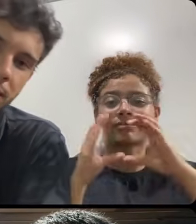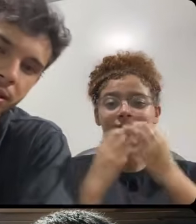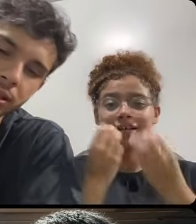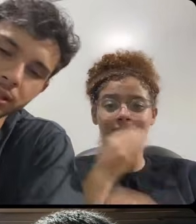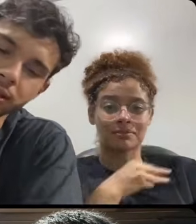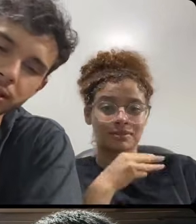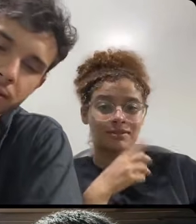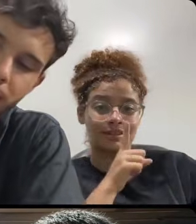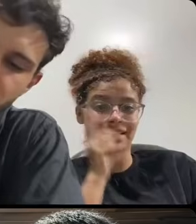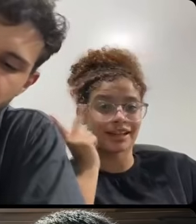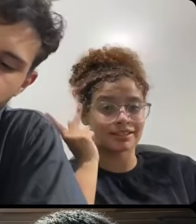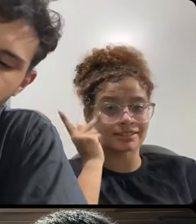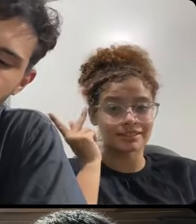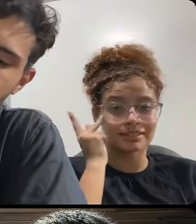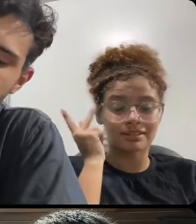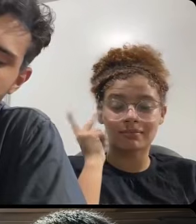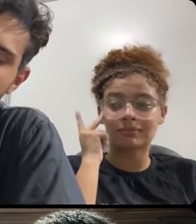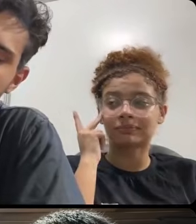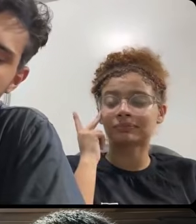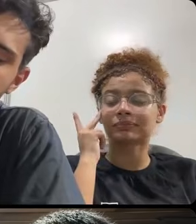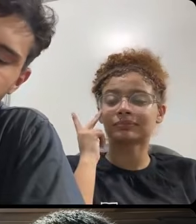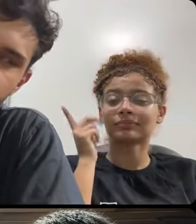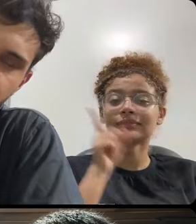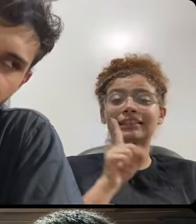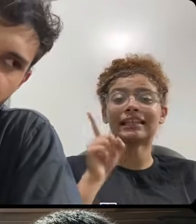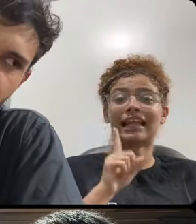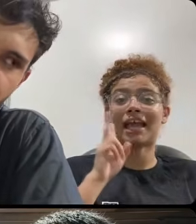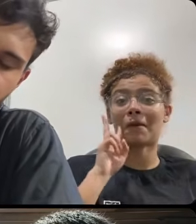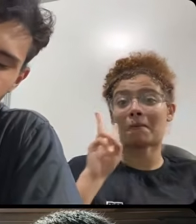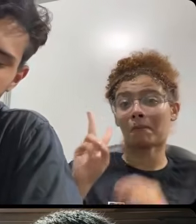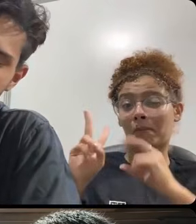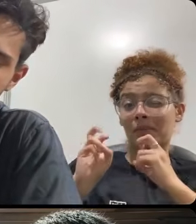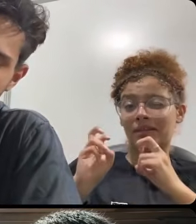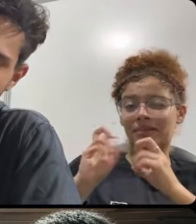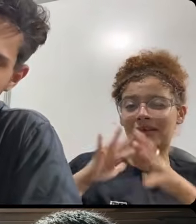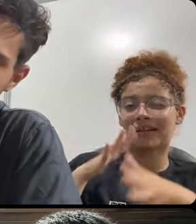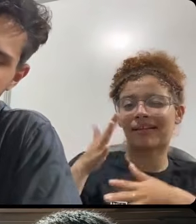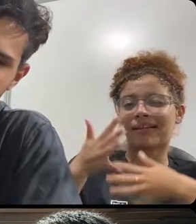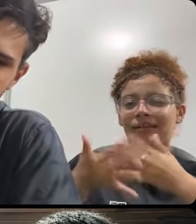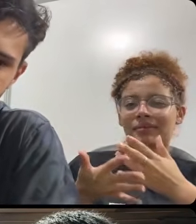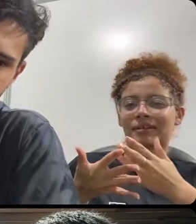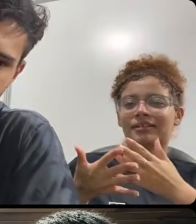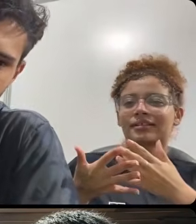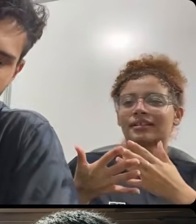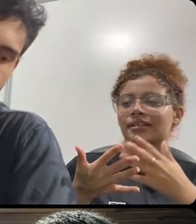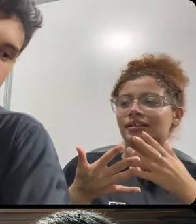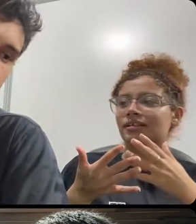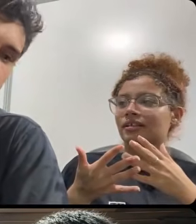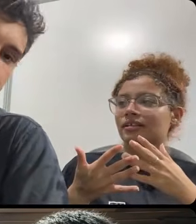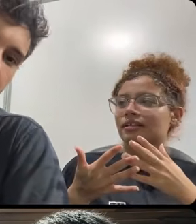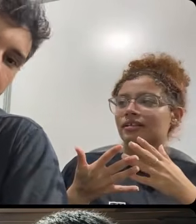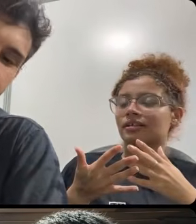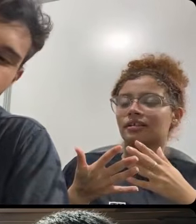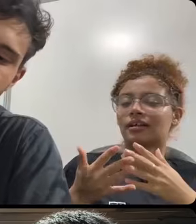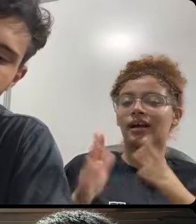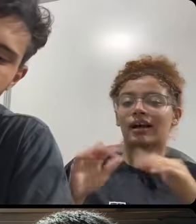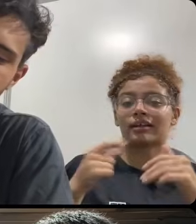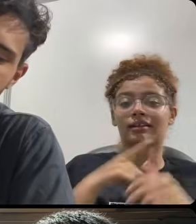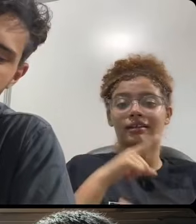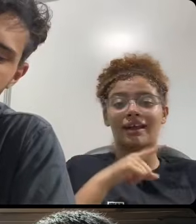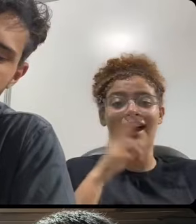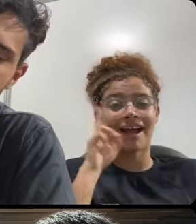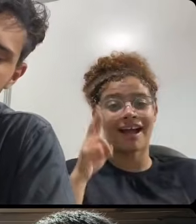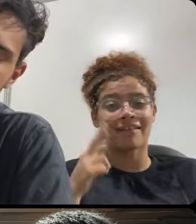de Missões, lá em Sumaré, em São Paulo, e lá eu vi, né, a importância disso, porque lá eu vi a Rafa estava